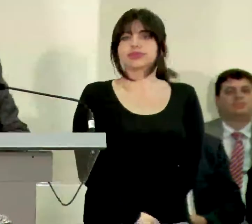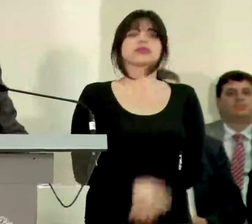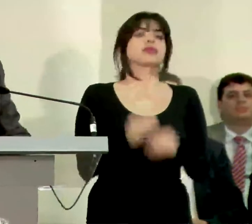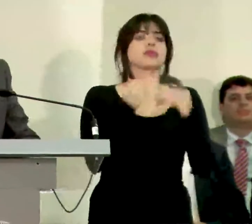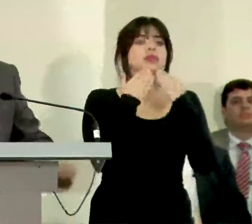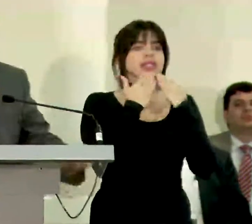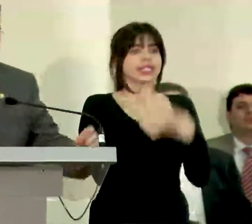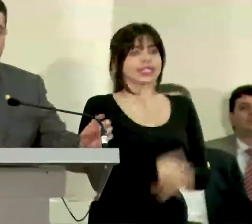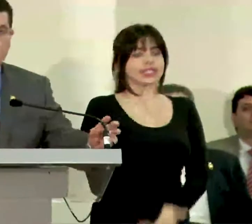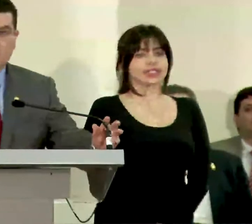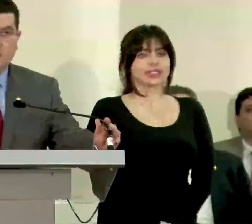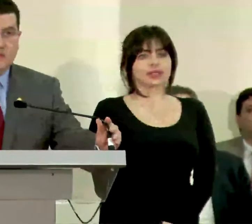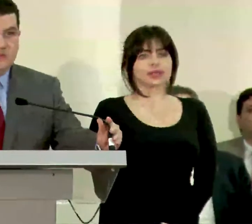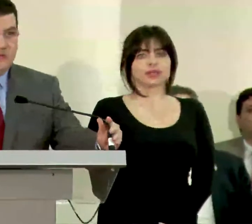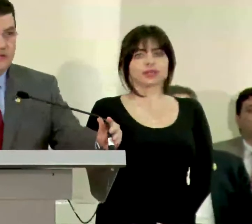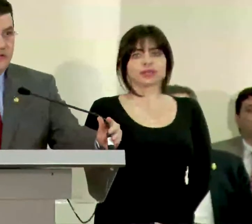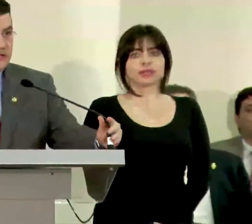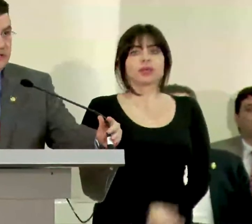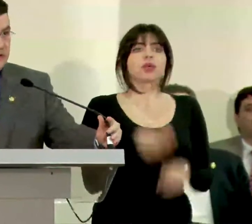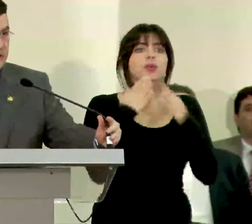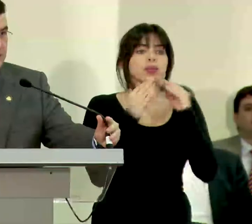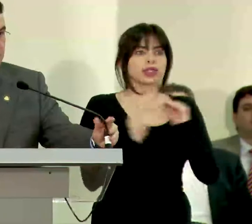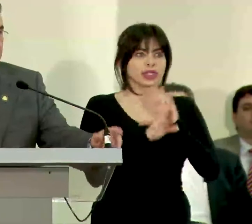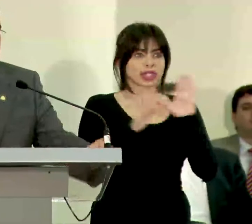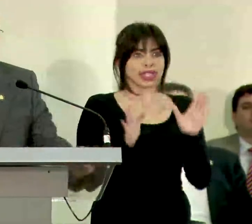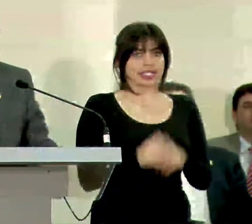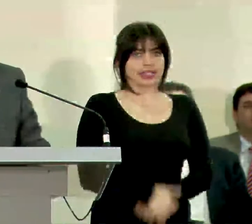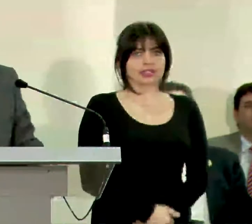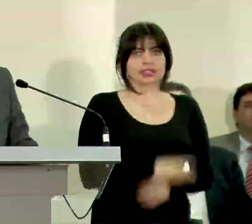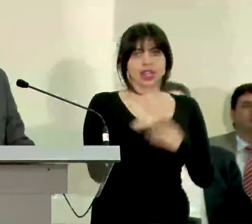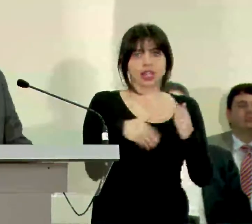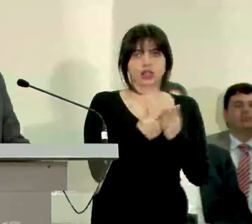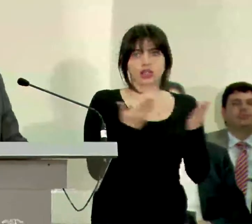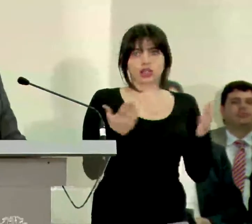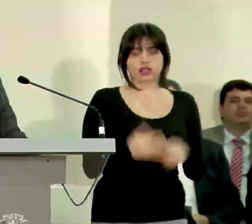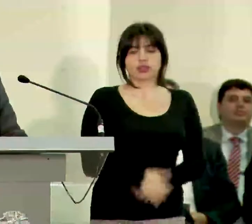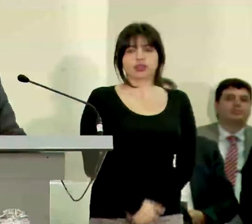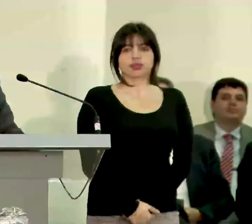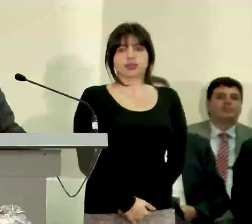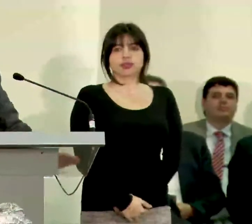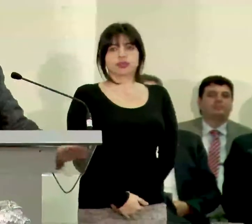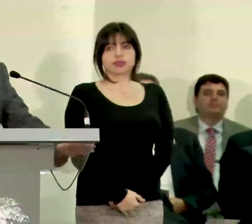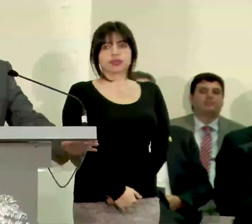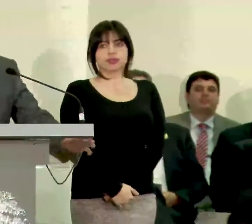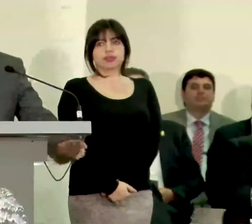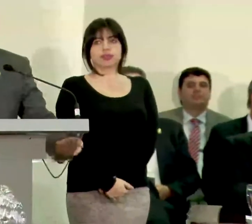Muchas gracias. Buenos días a todos.